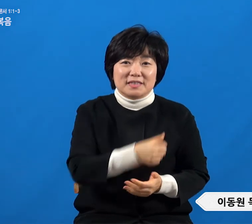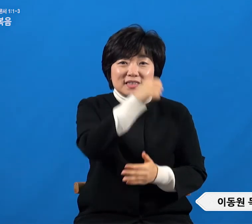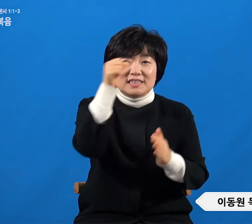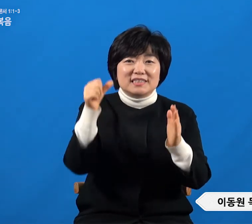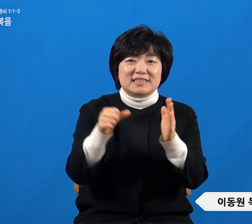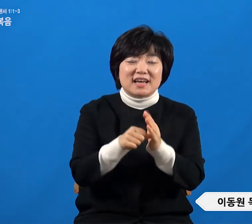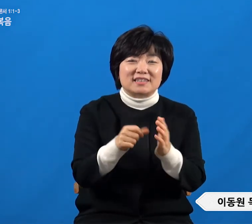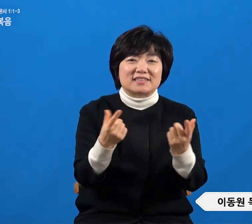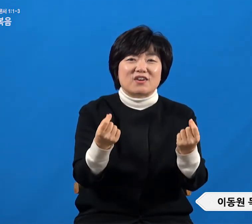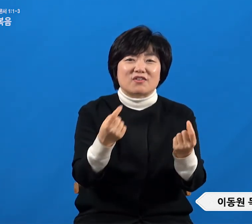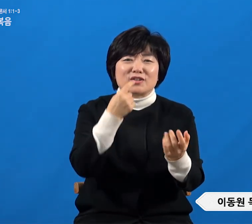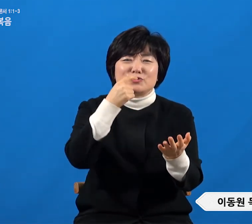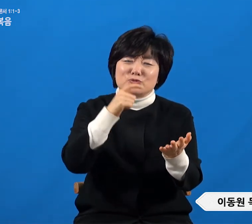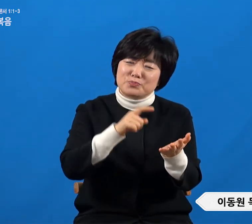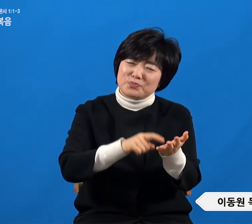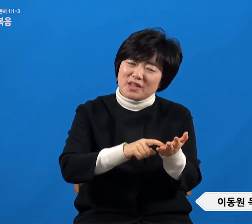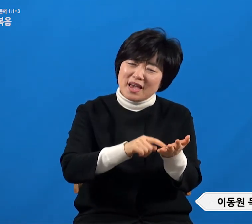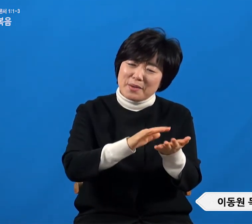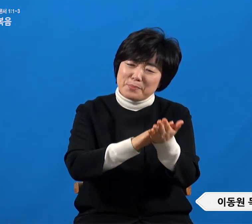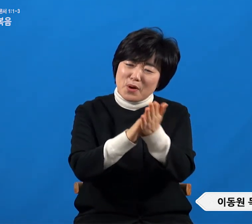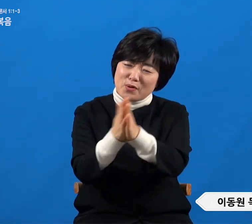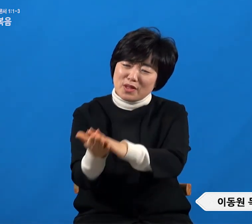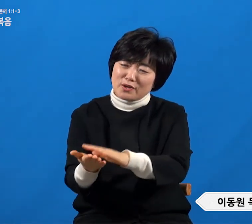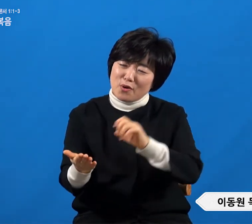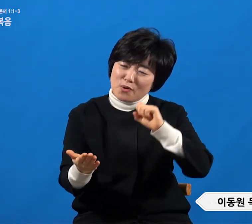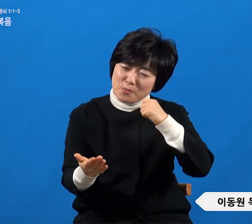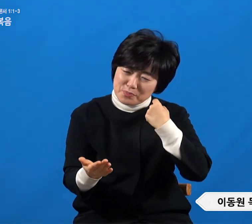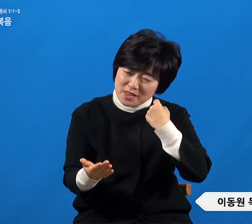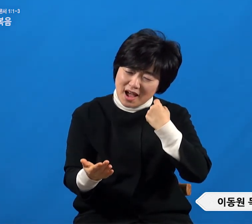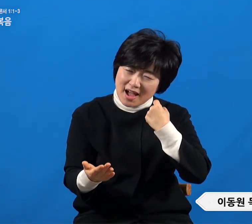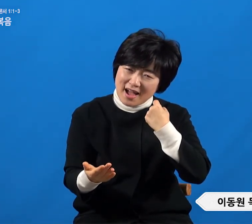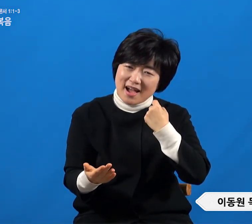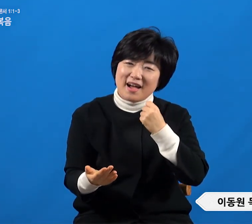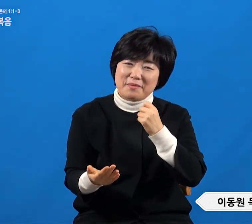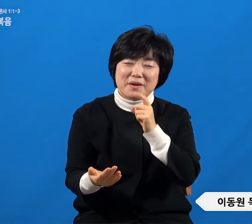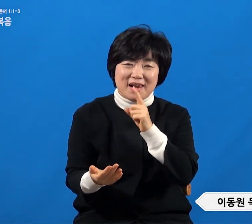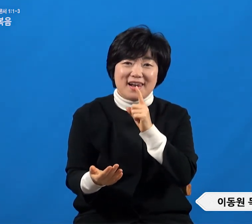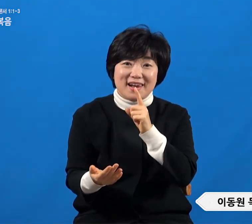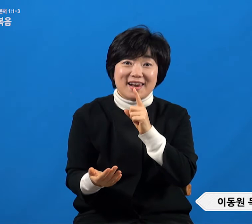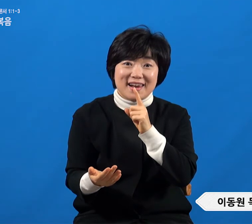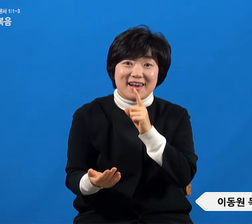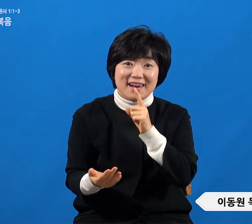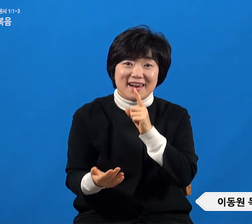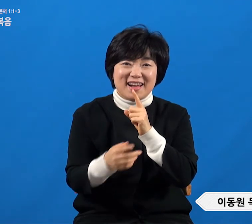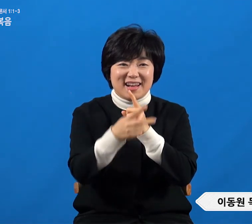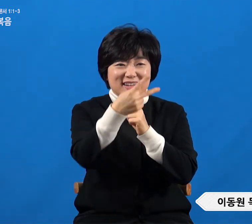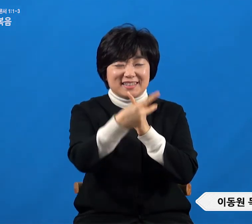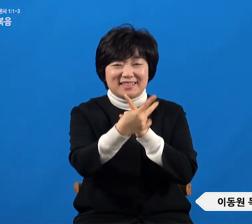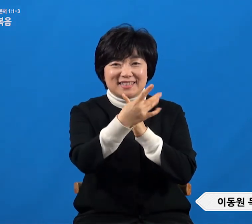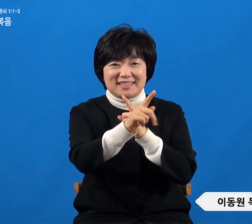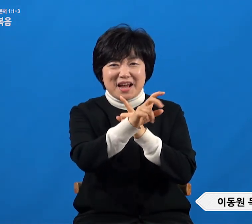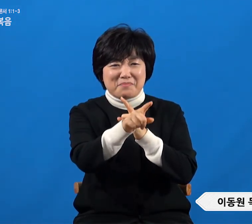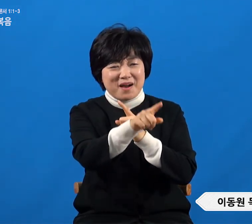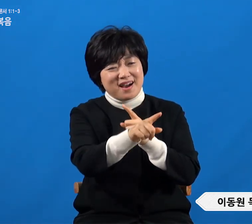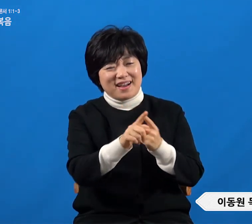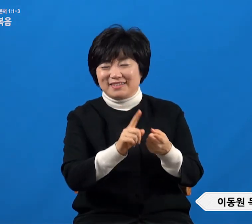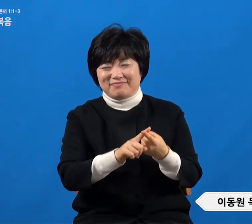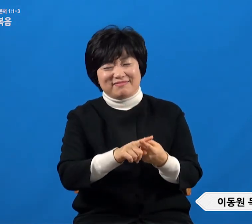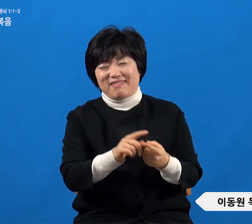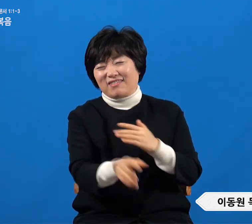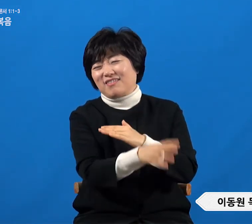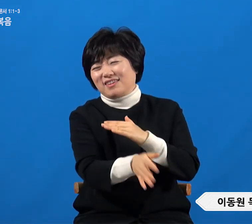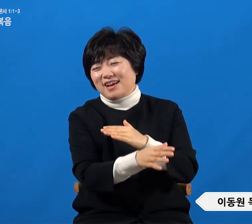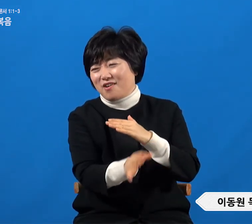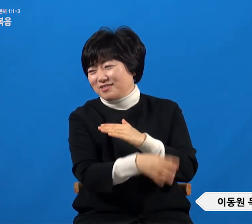인생은 그렇게 쉽게 변하는 것이 아니라고 이 드라마를 비판할 사람이 많을 것입니다. 실제로 그렇게 비판을 하더라고요.